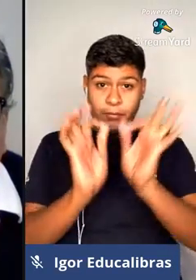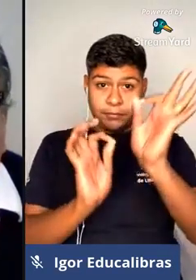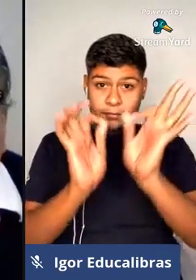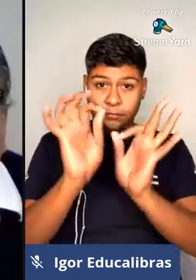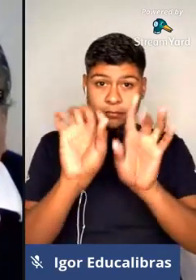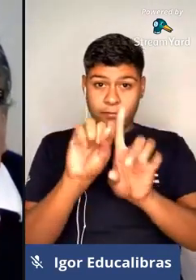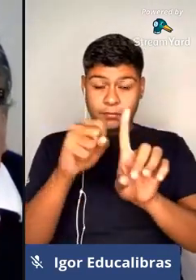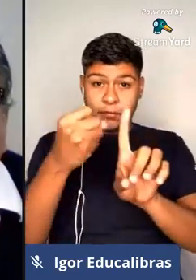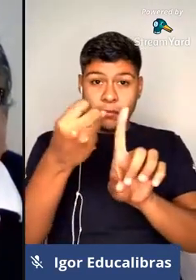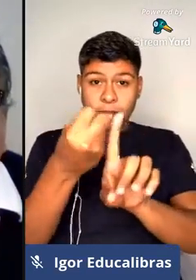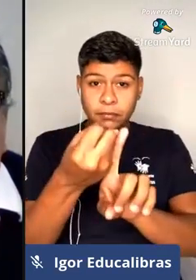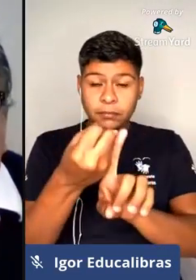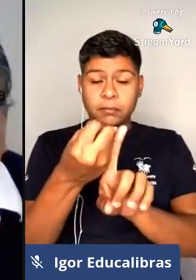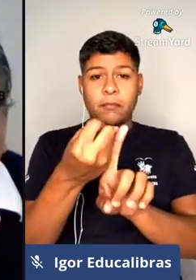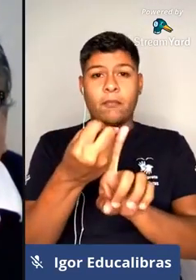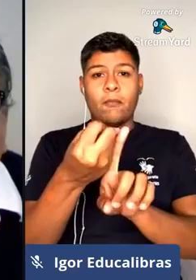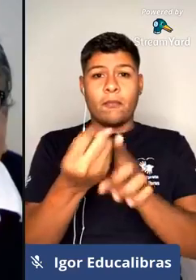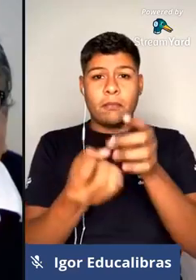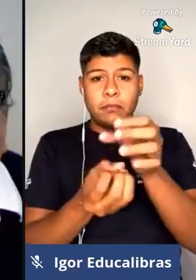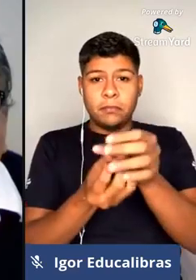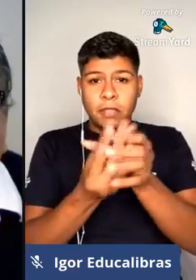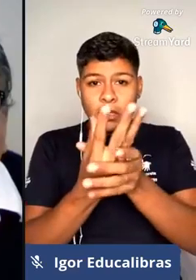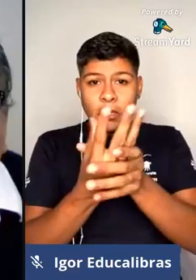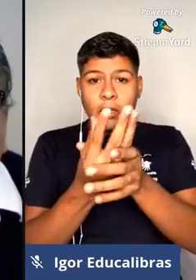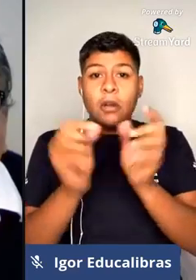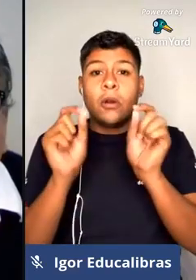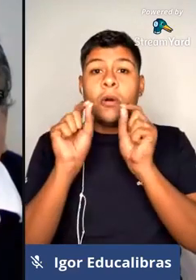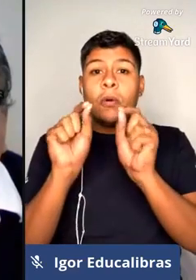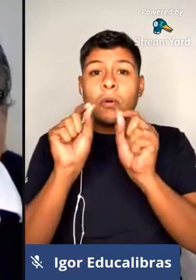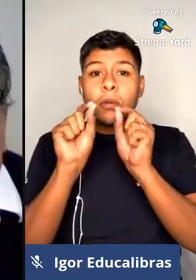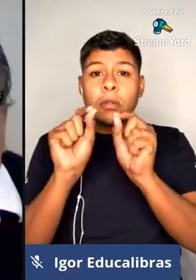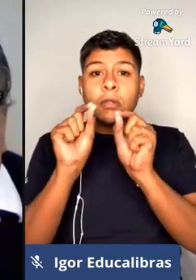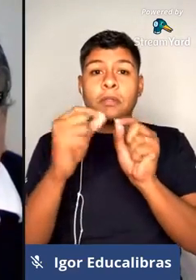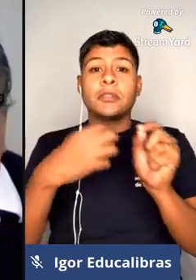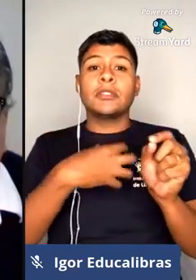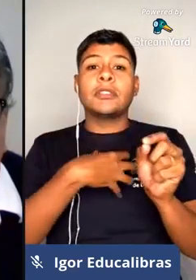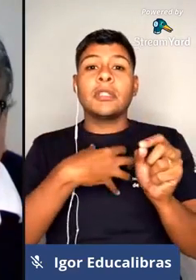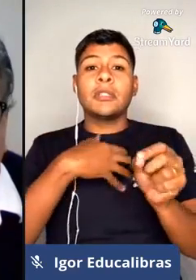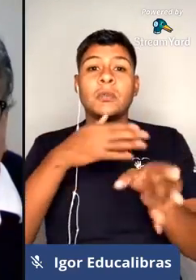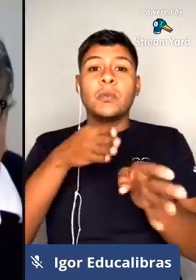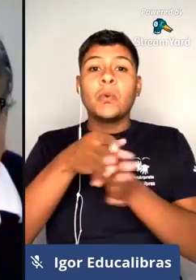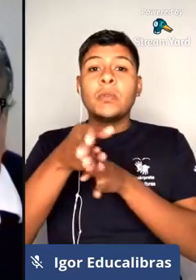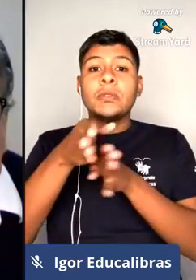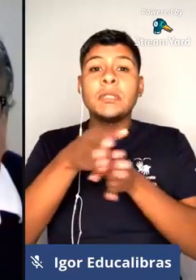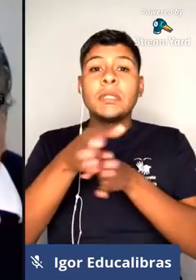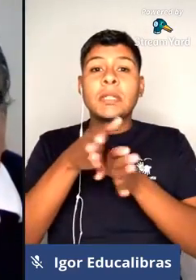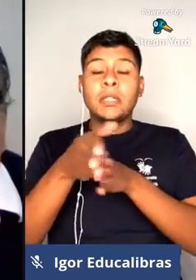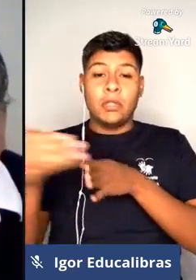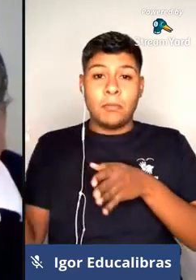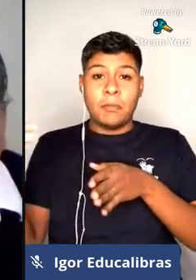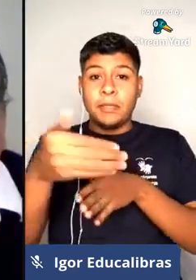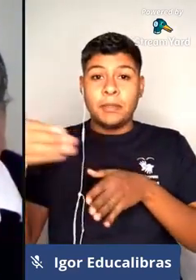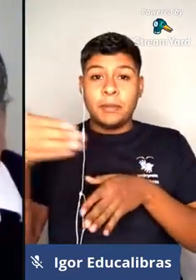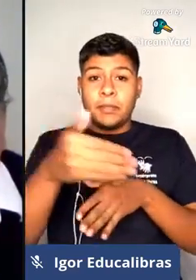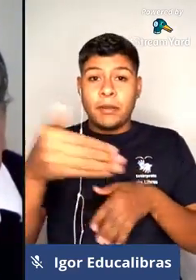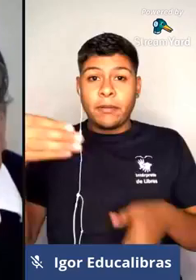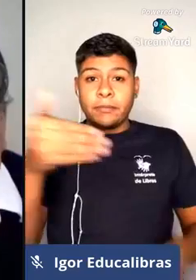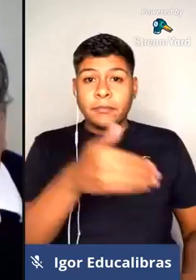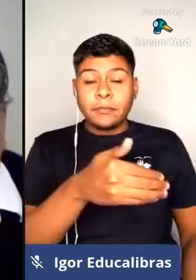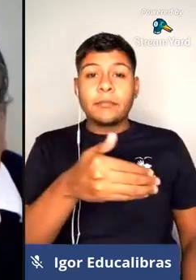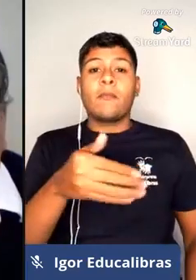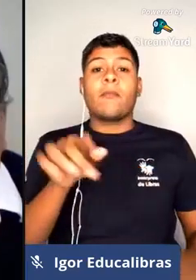sociais criou o modelo dos conselhos participativos, né? E